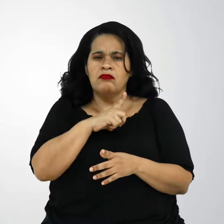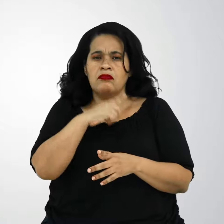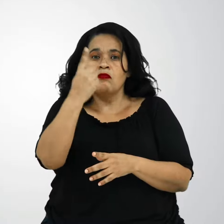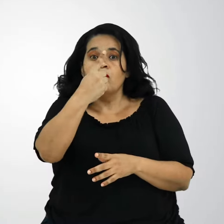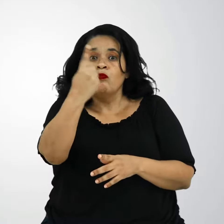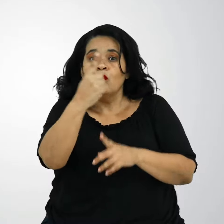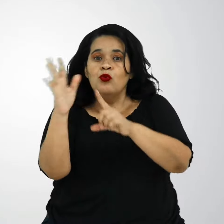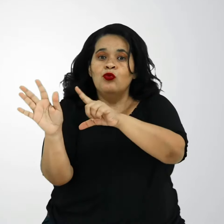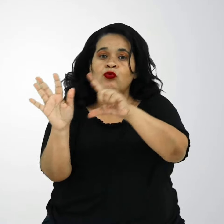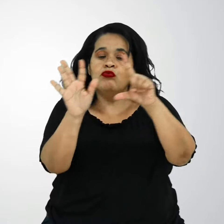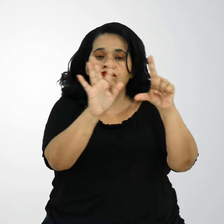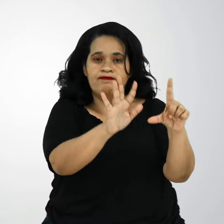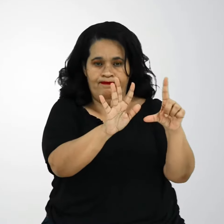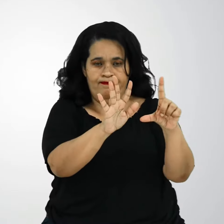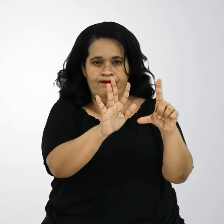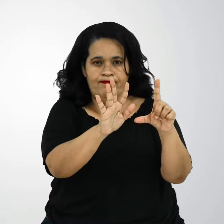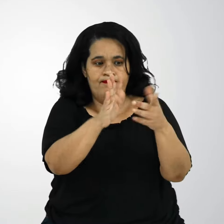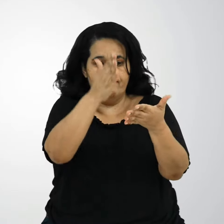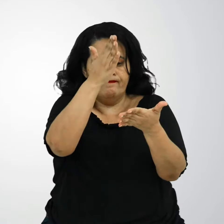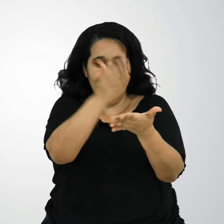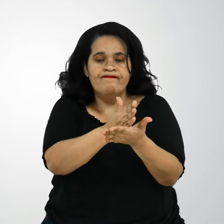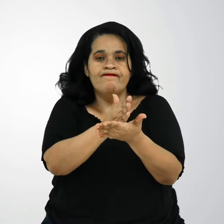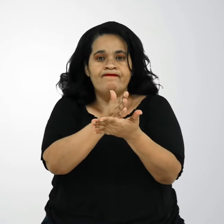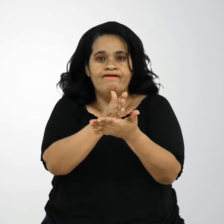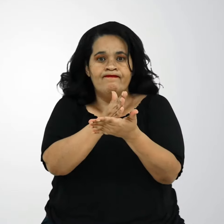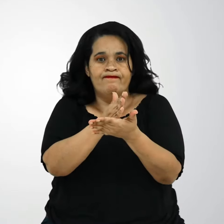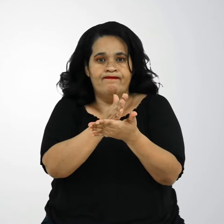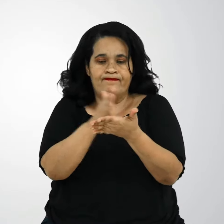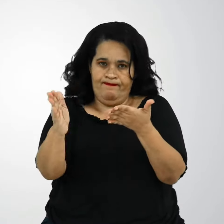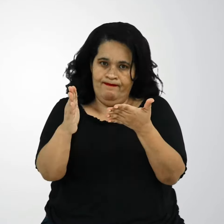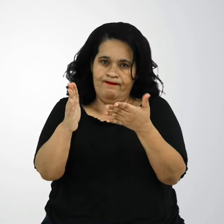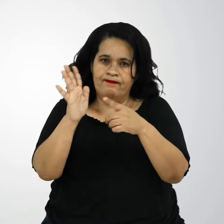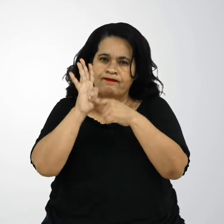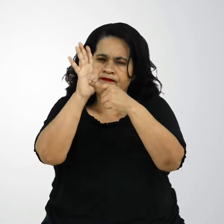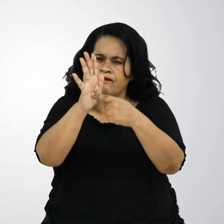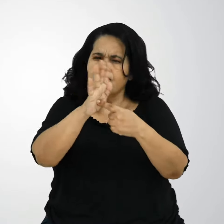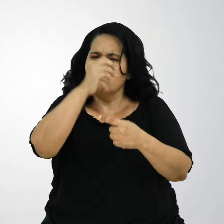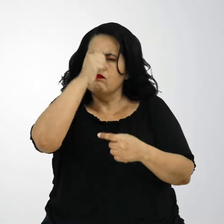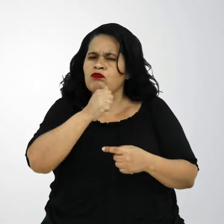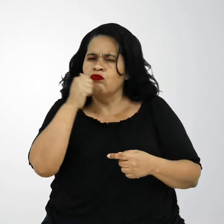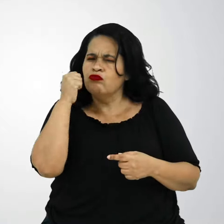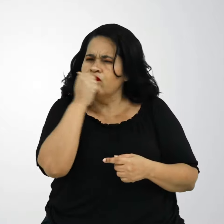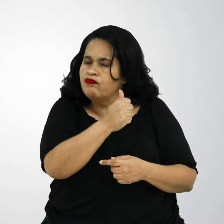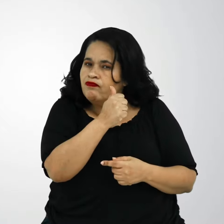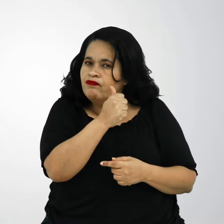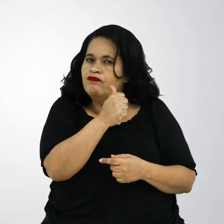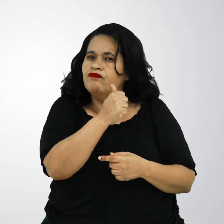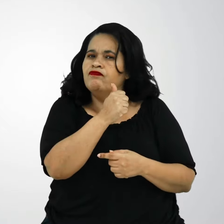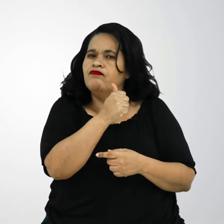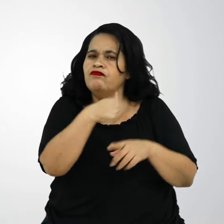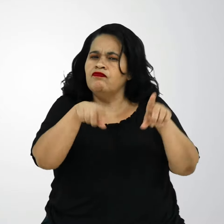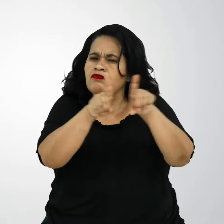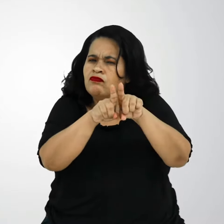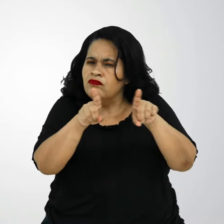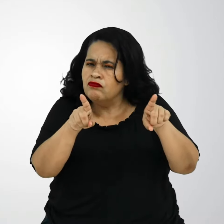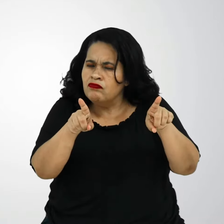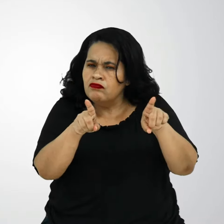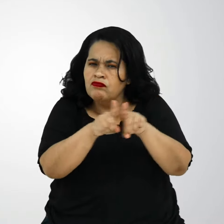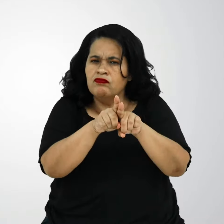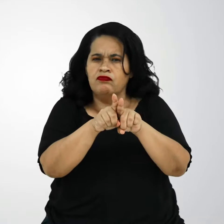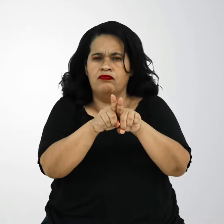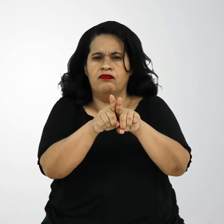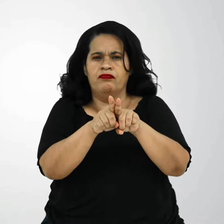semana, e na metade da semana fará cessar o sacrifício e a oferta de manjares, e sobre a